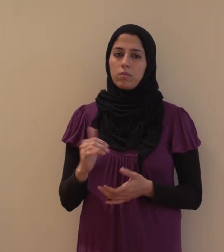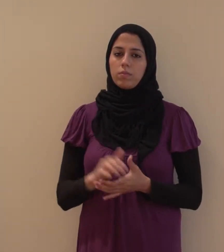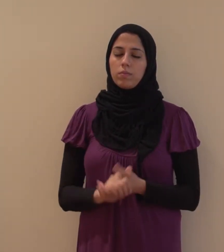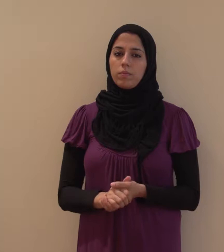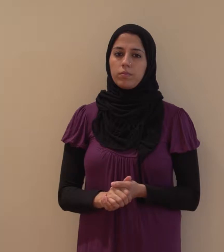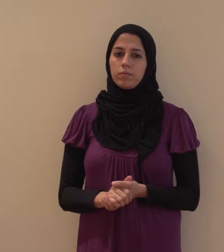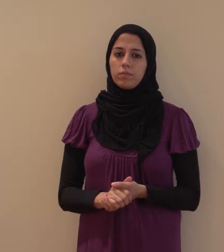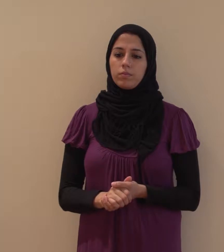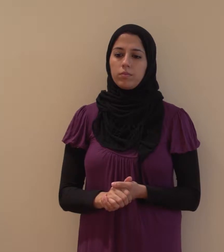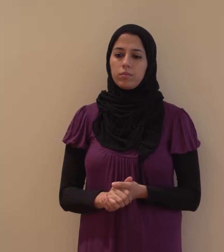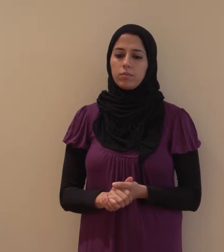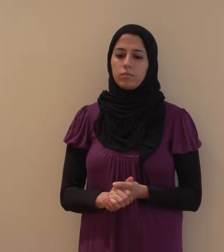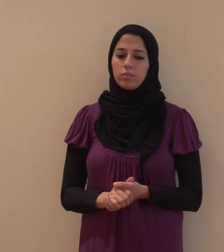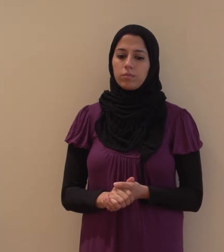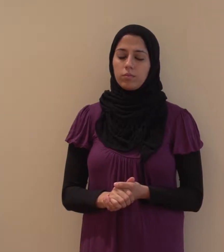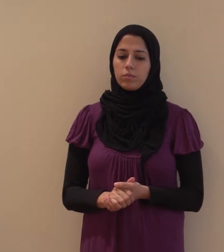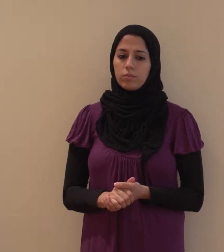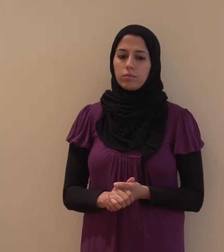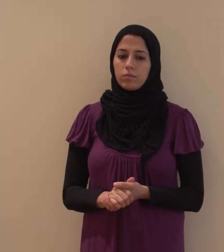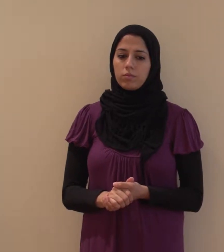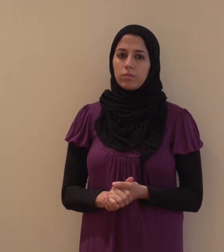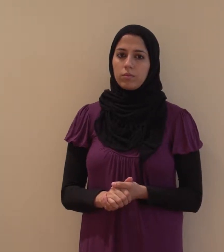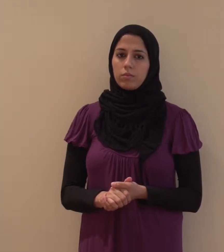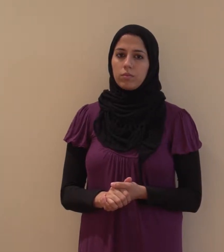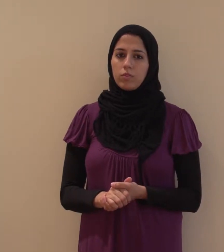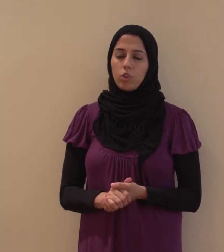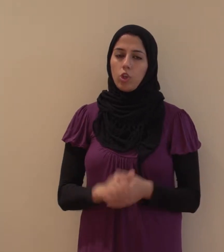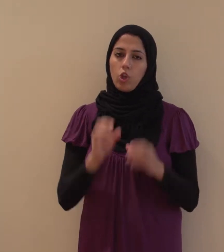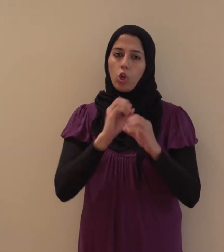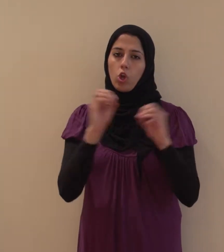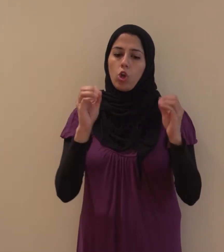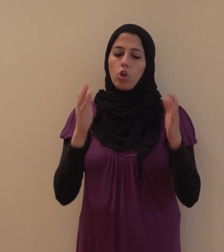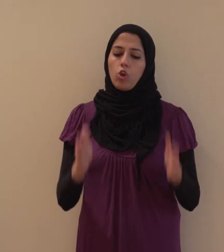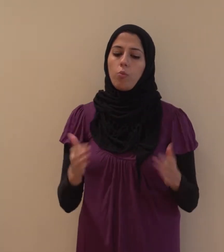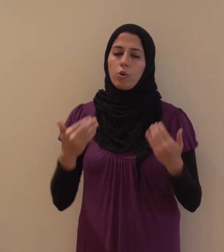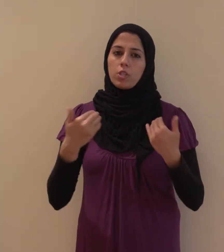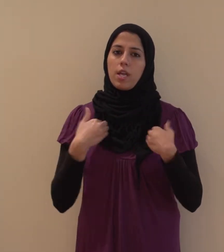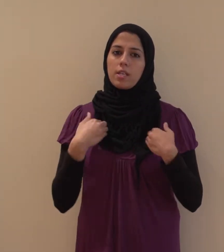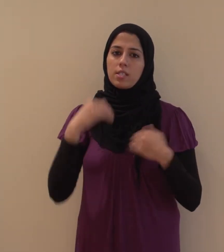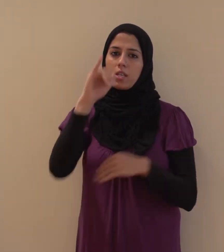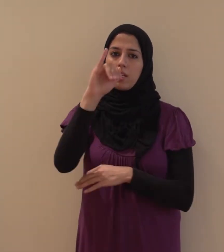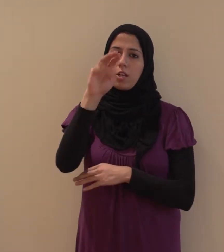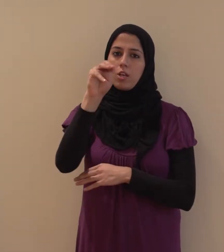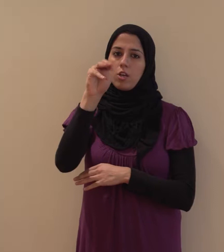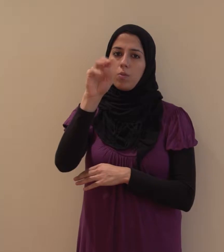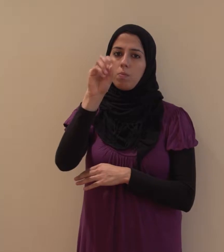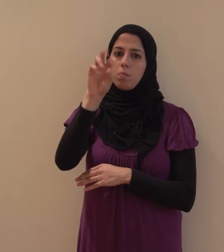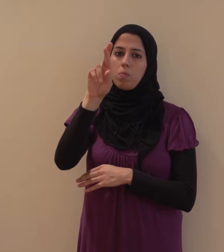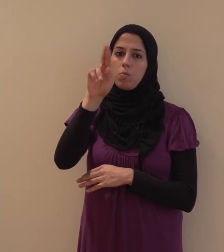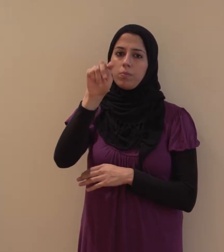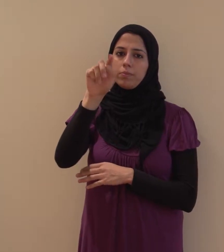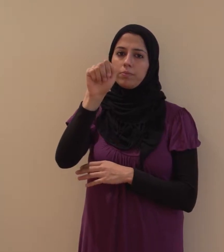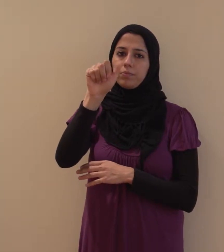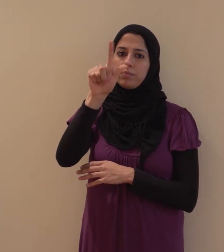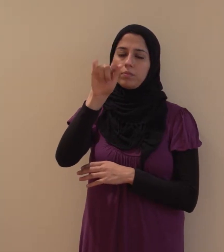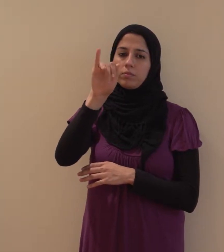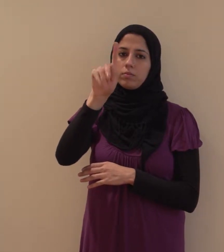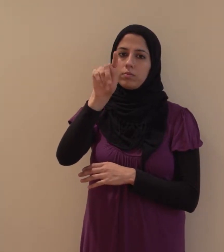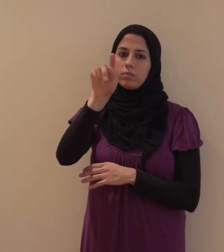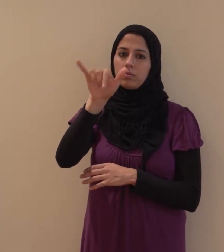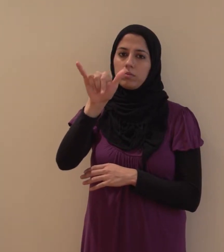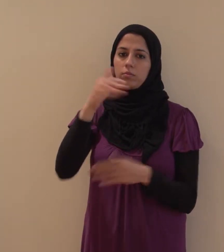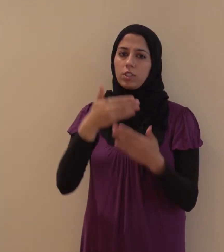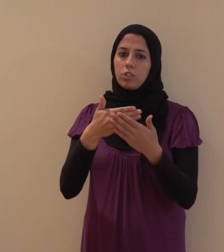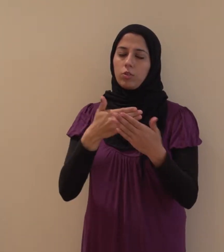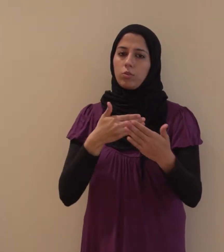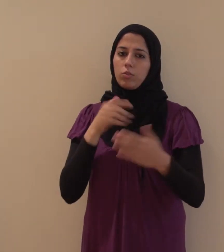granted not to any human being immortality before you, O Muhammad sallallahu alayhi wa sallam. أَفَإِن مِتَّ. So if